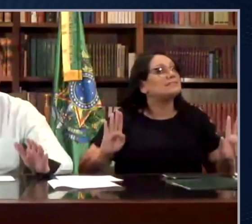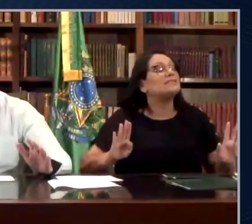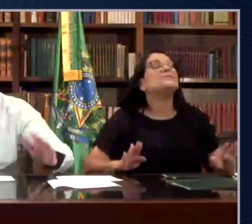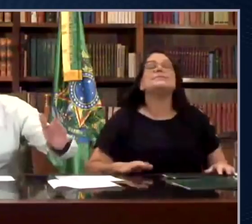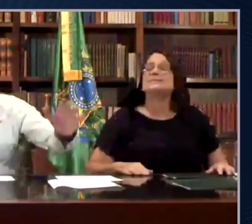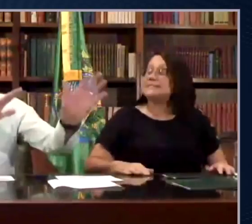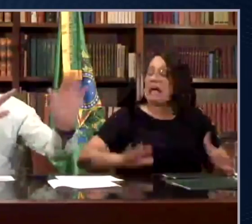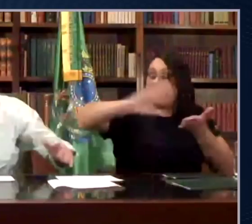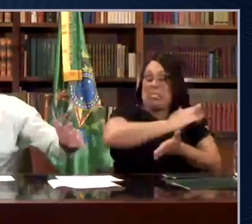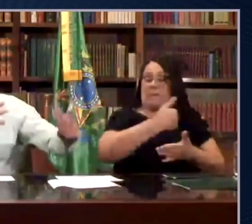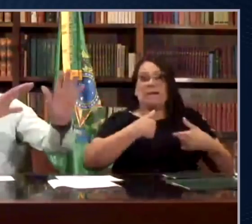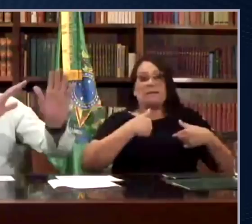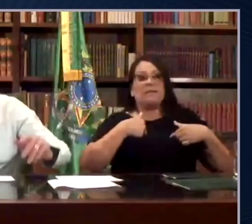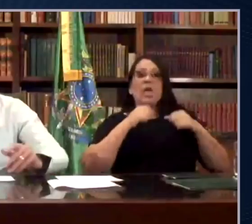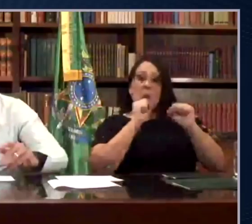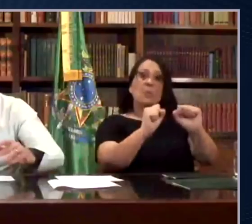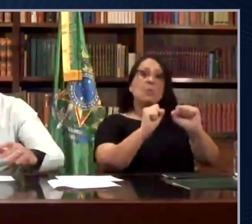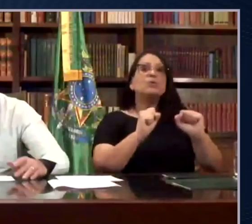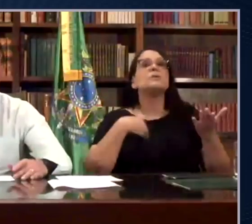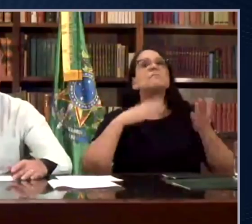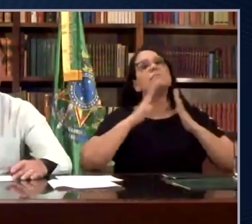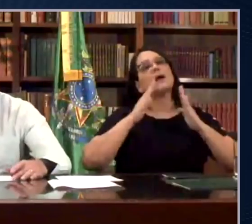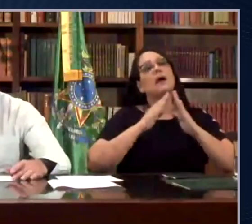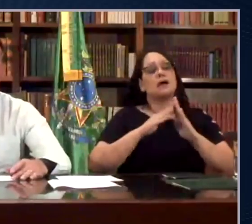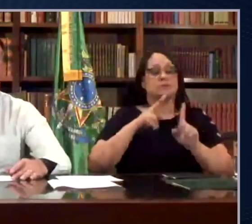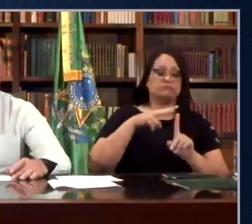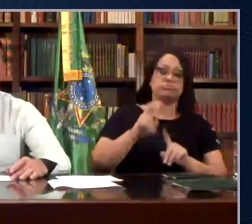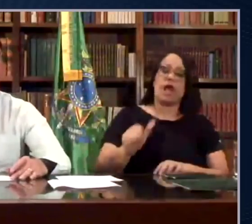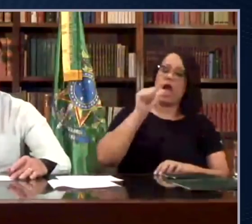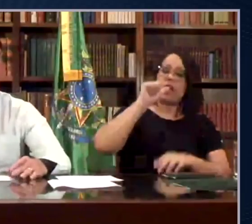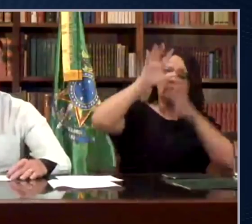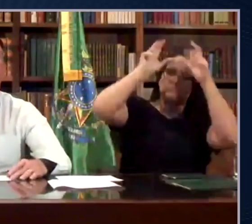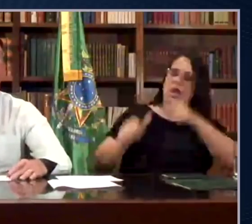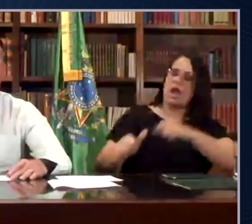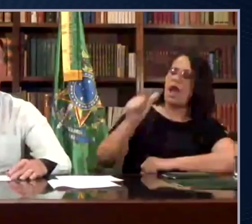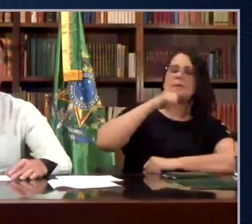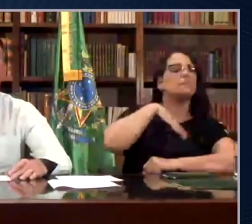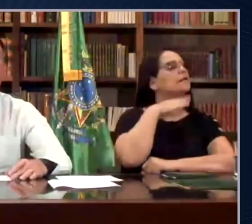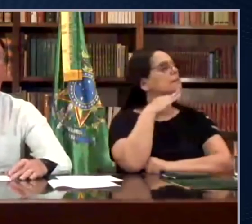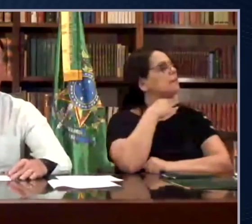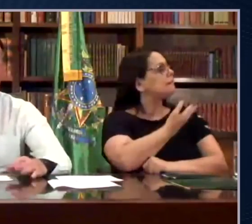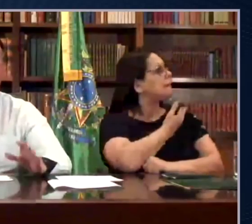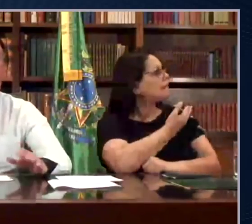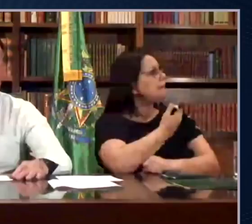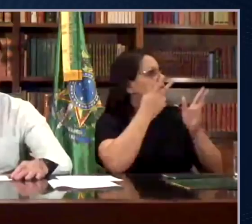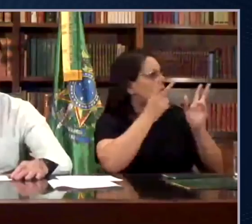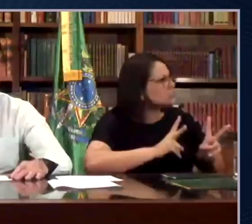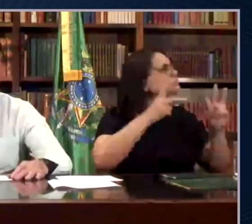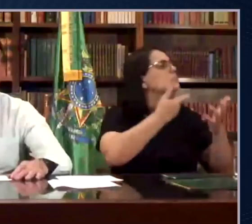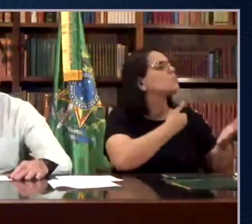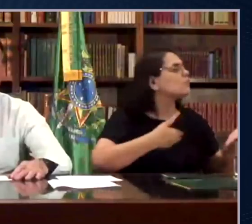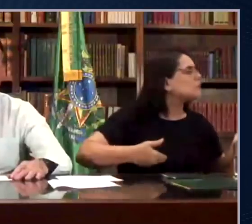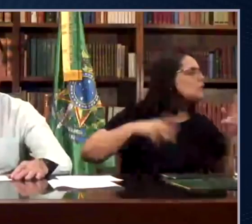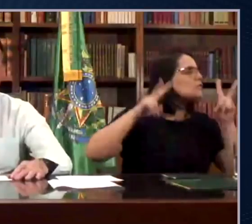entrevista para vocês, estar tomando um refrigerante no canto aqui agora, com os amigos, batendo um papo e falando, vamos seguir a orientação